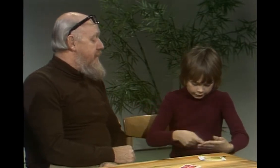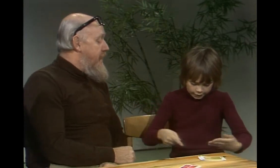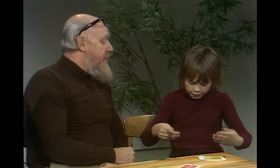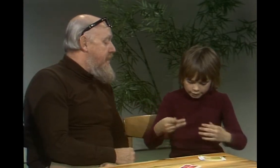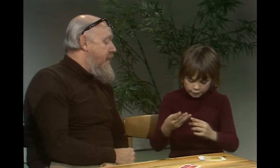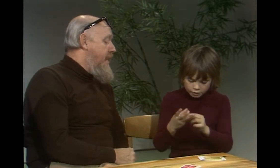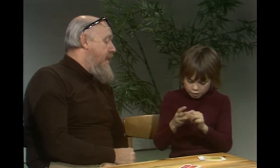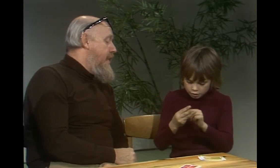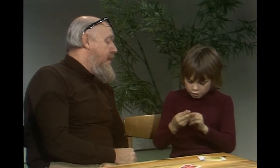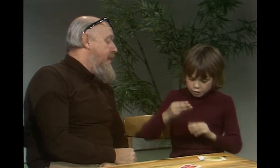heter